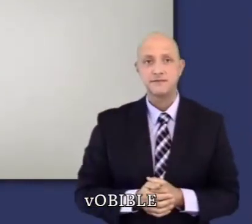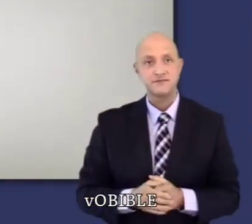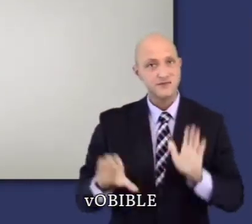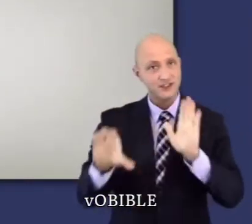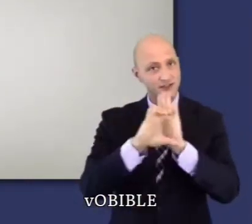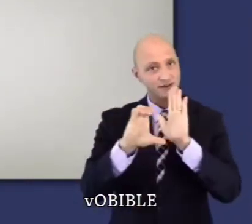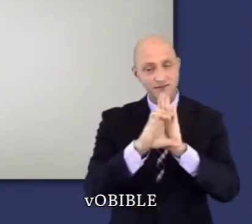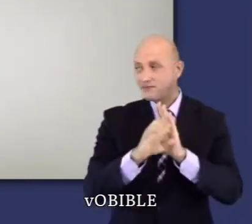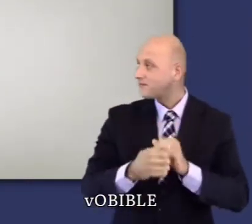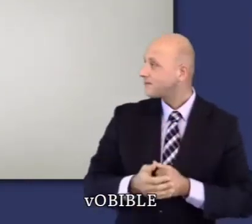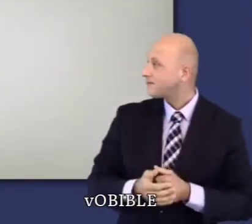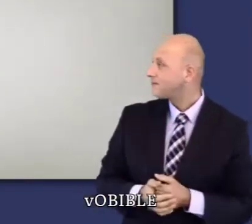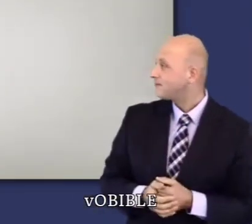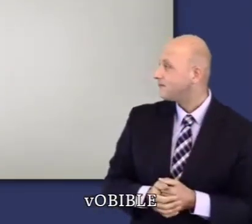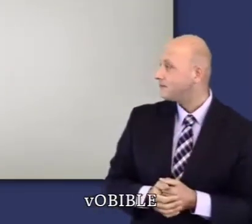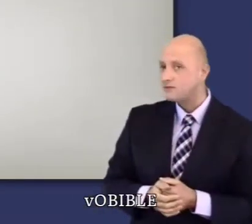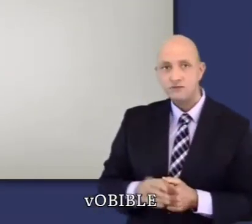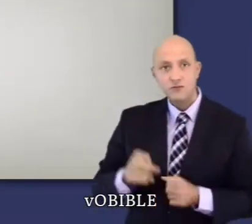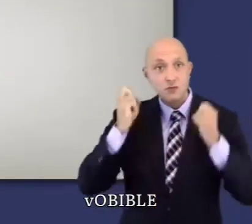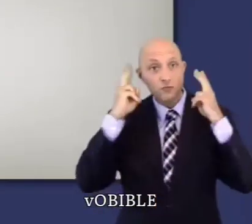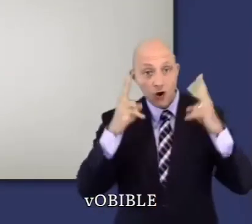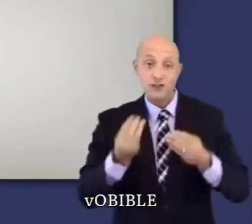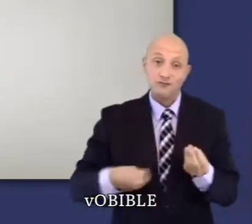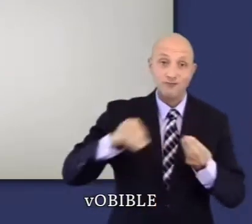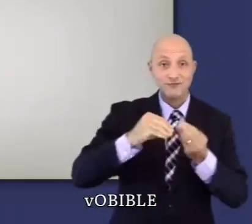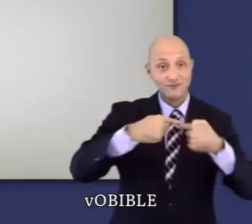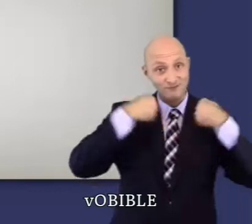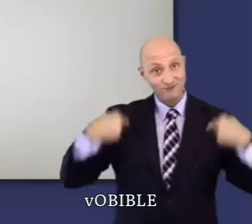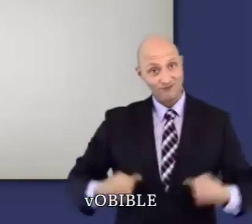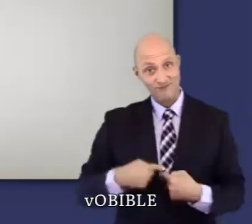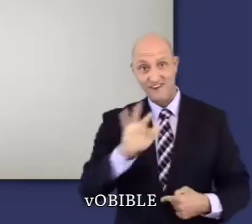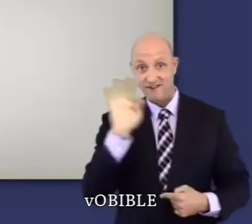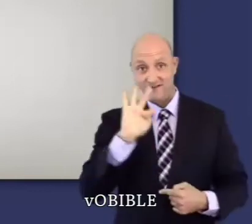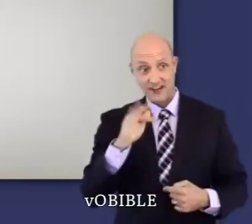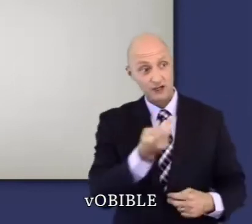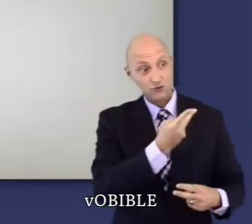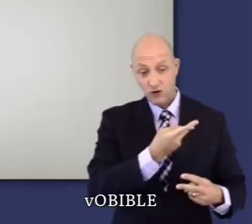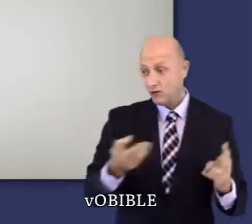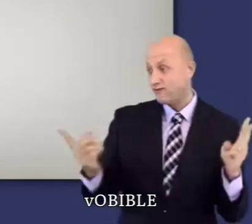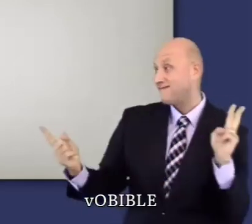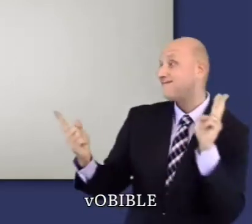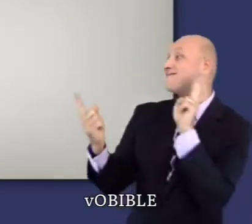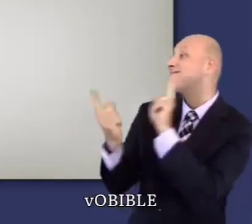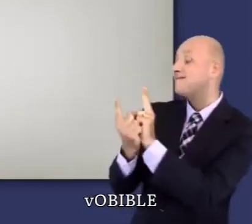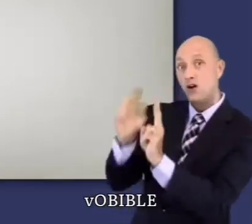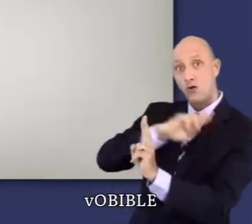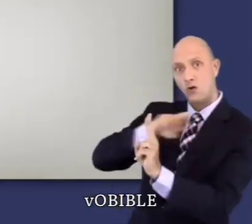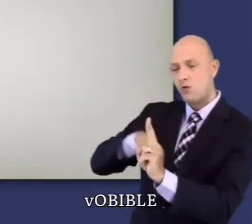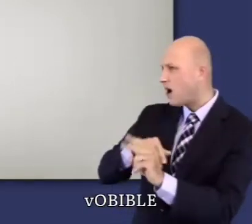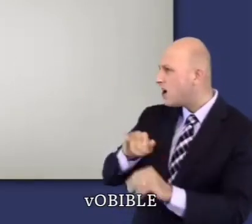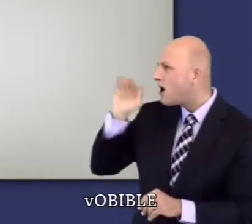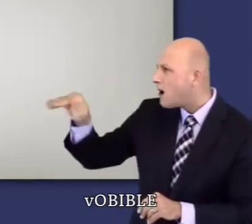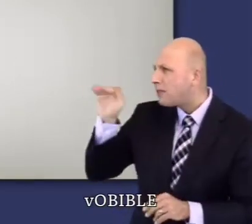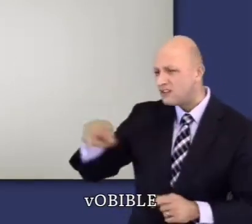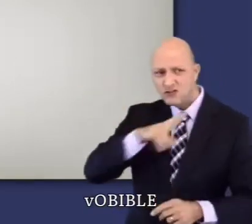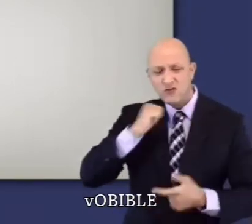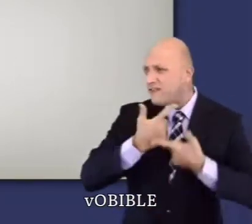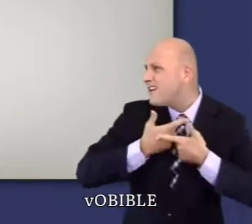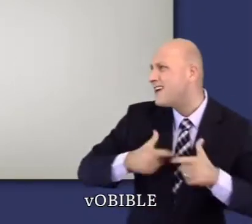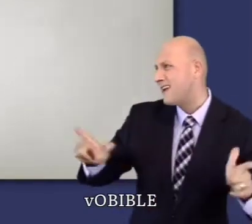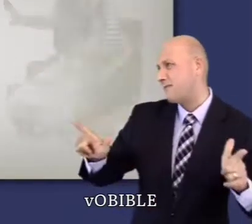Dans les chapitres 7 à 10, Moïse, accompagné de son porte-parole, son frère Aaron, demande plusieurs fois à Pharaon de